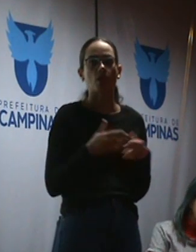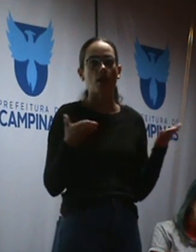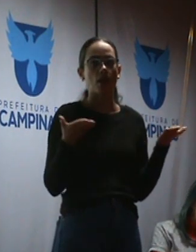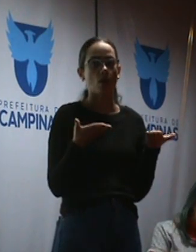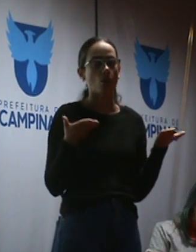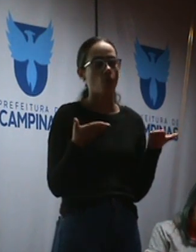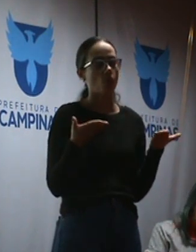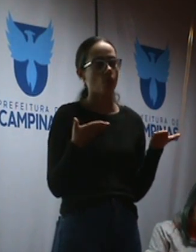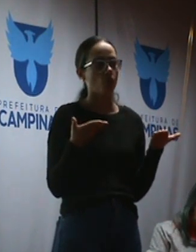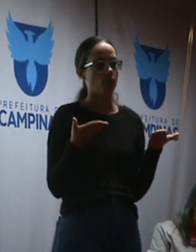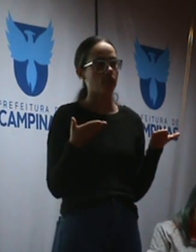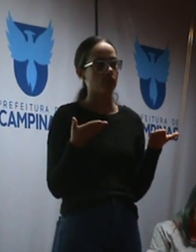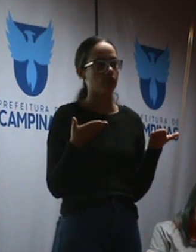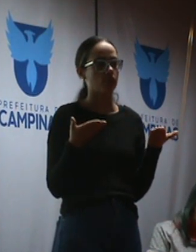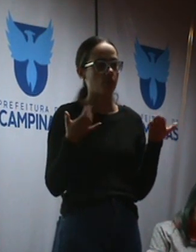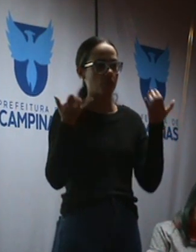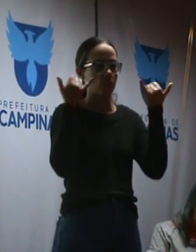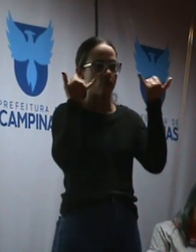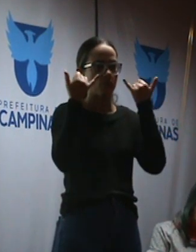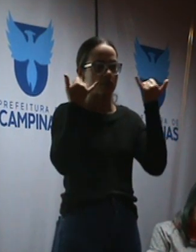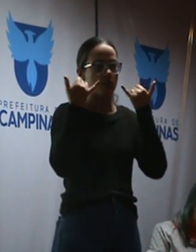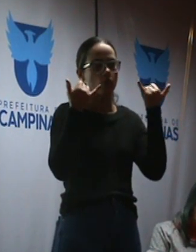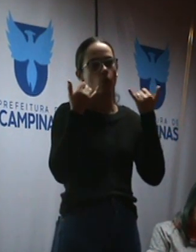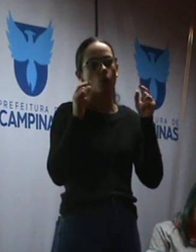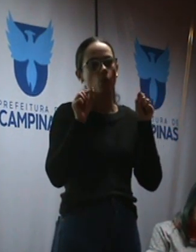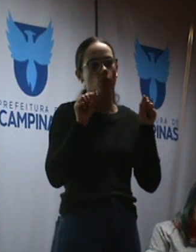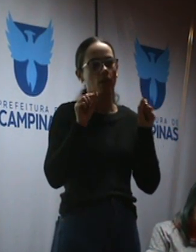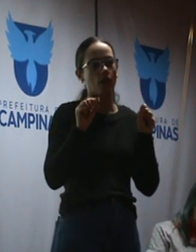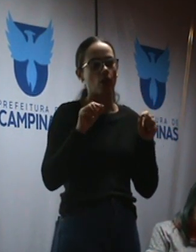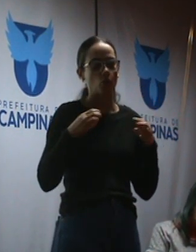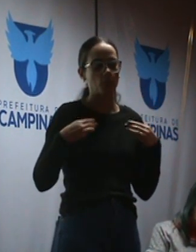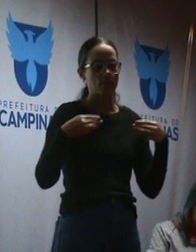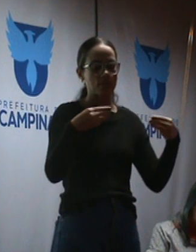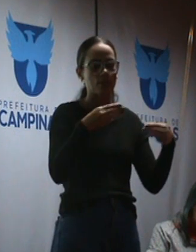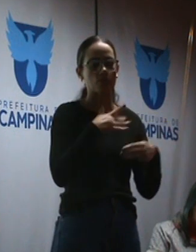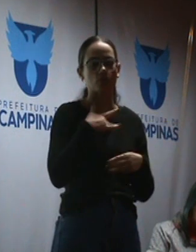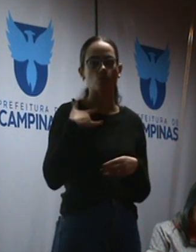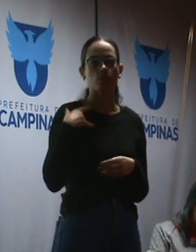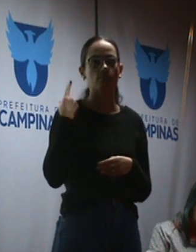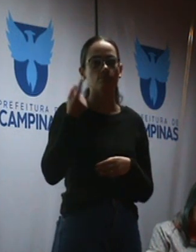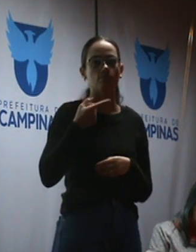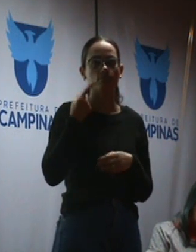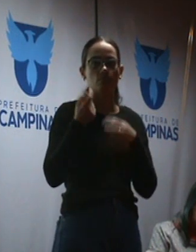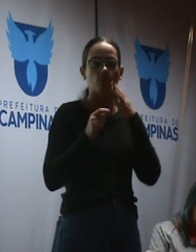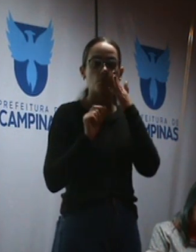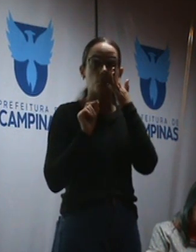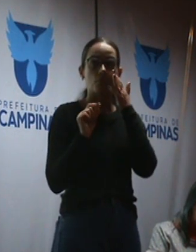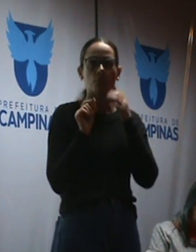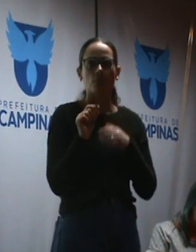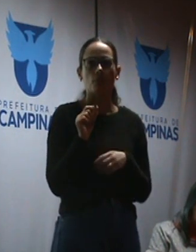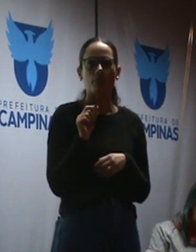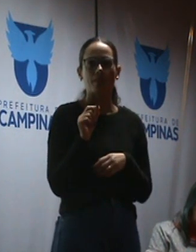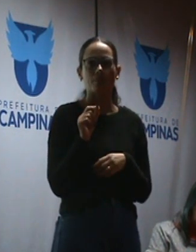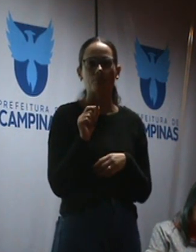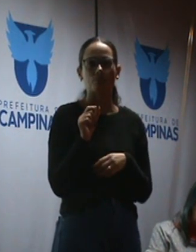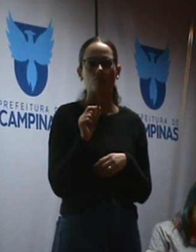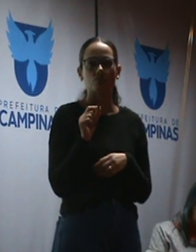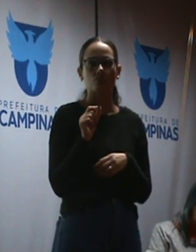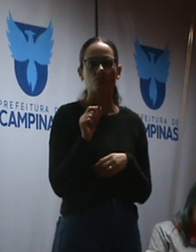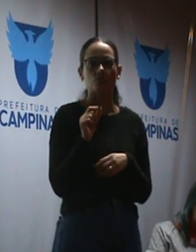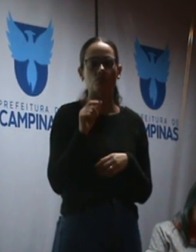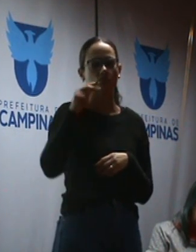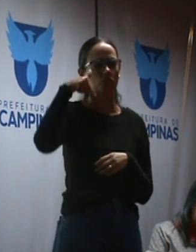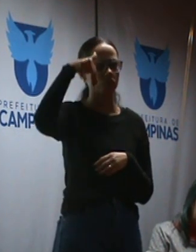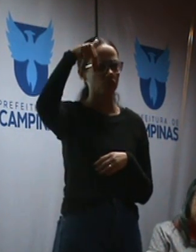teve algumas notícias aí do Ministério que depois de muito tempo isolaram, acho que no